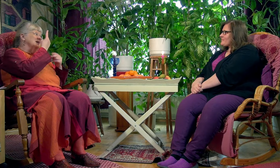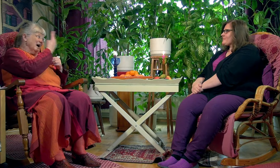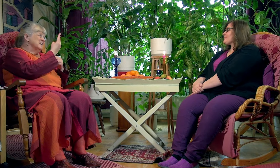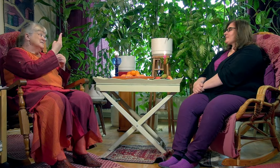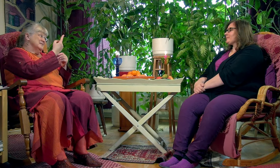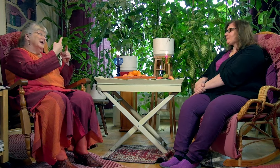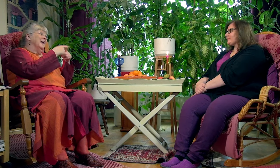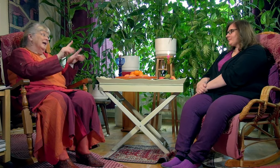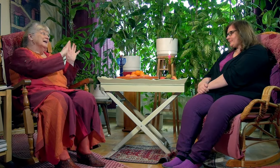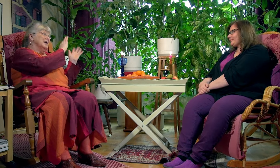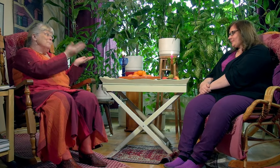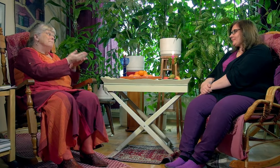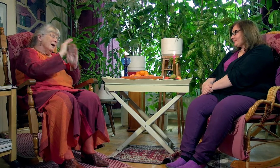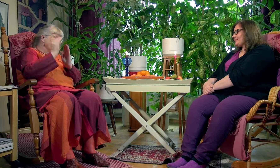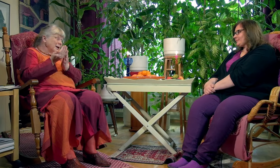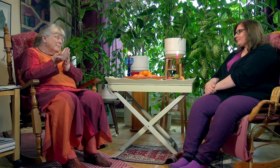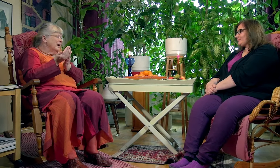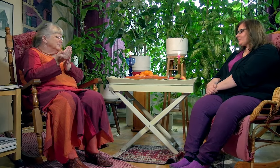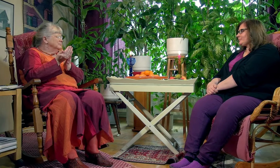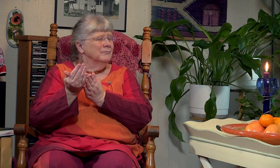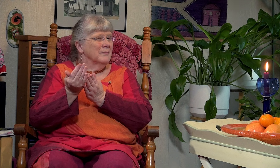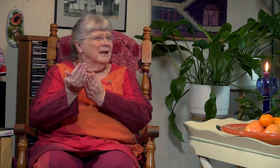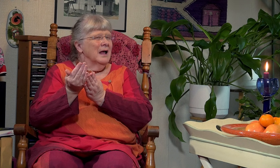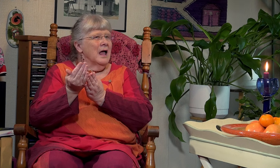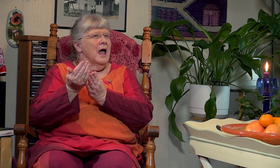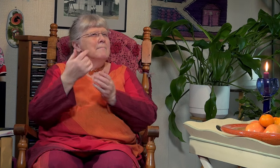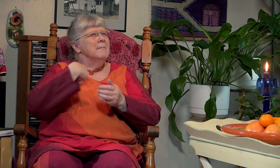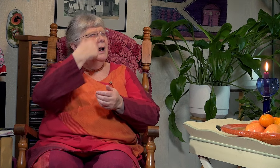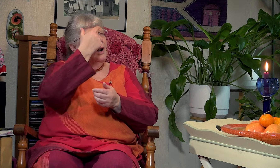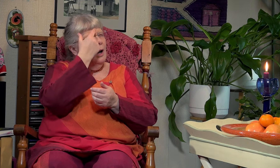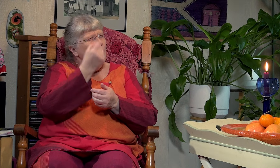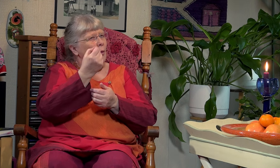maailmassa, niin tämä huumori on täysin erilaista. Ne ovat aivan kaksi täysin eri maailmaa.